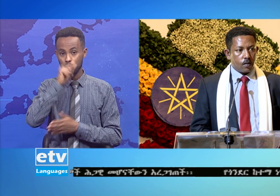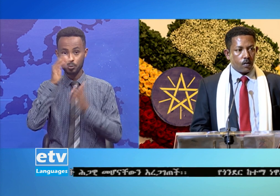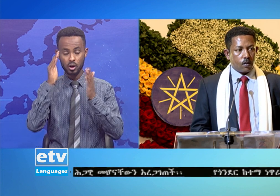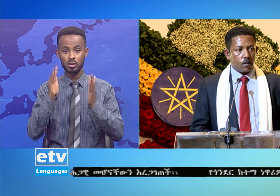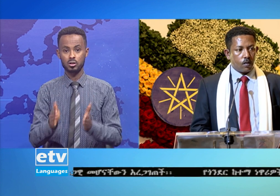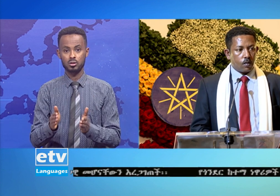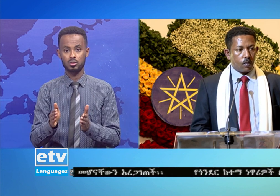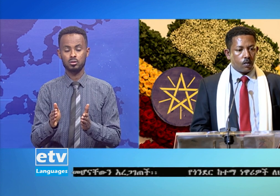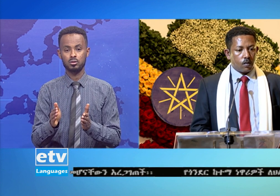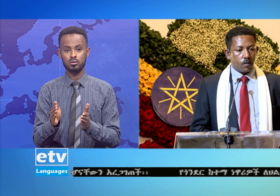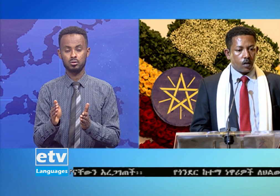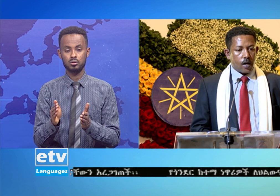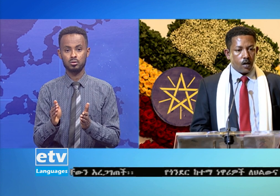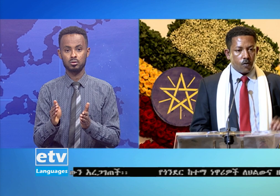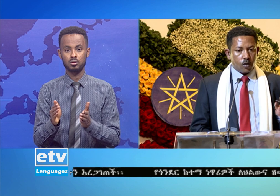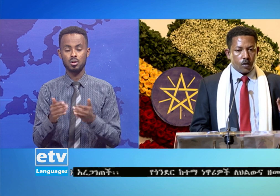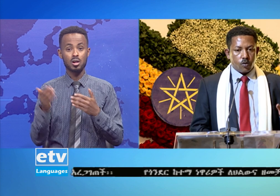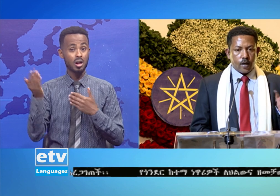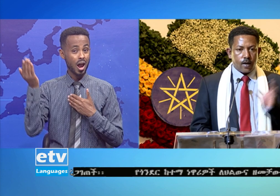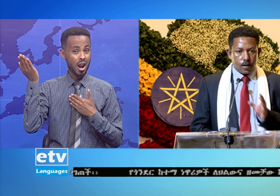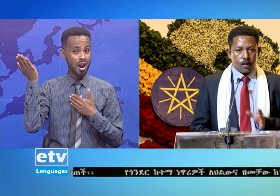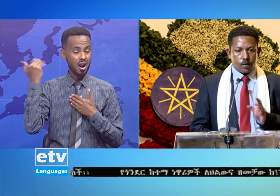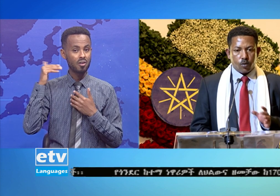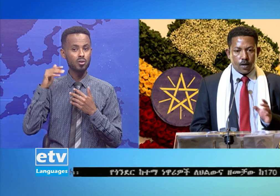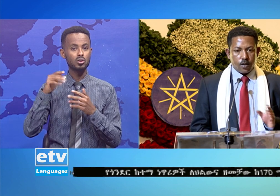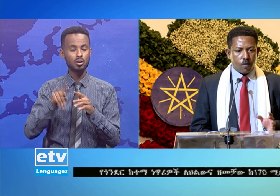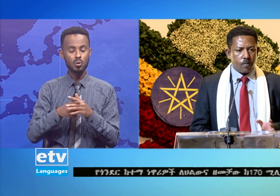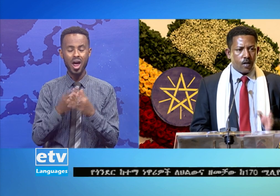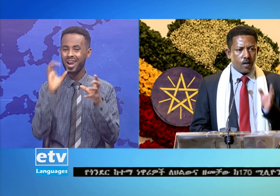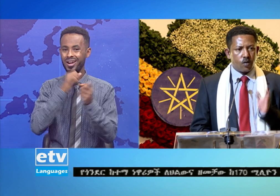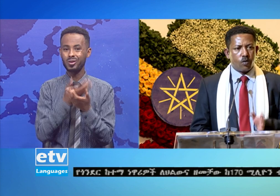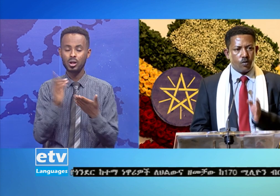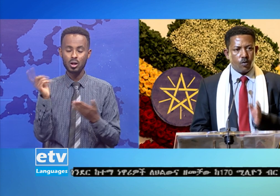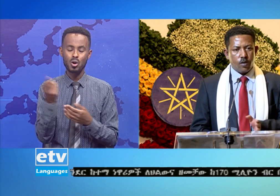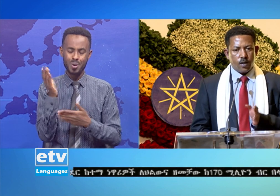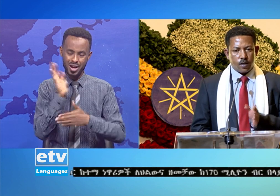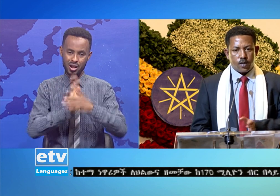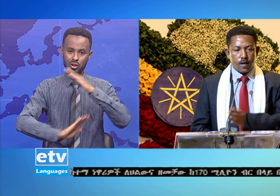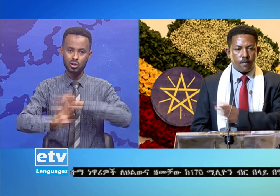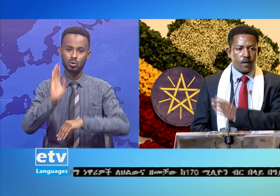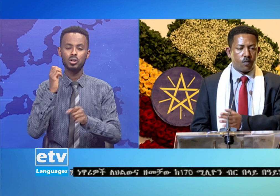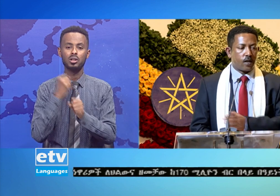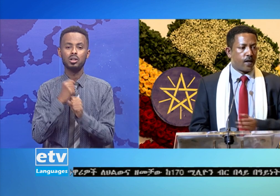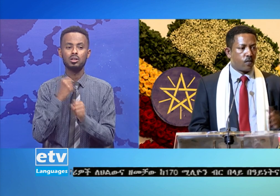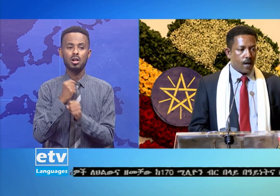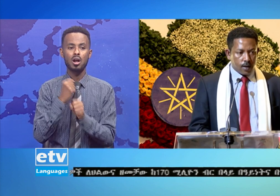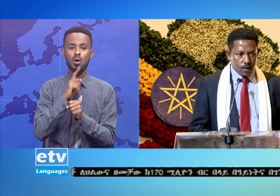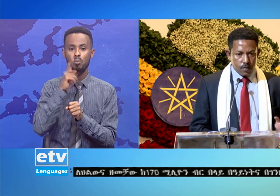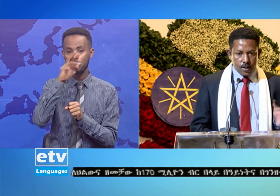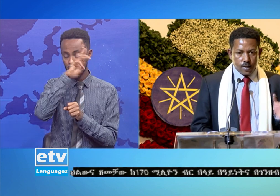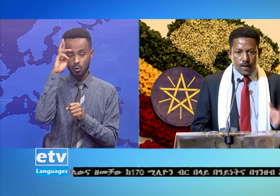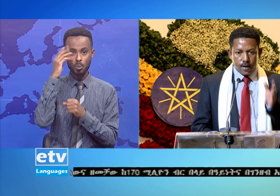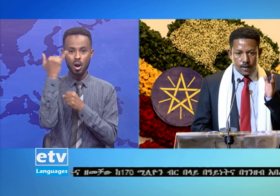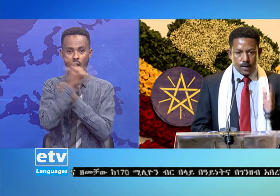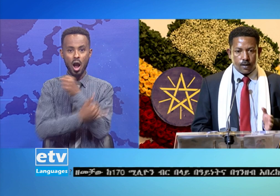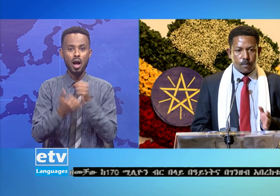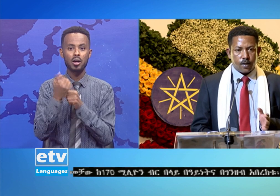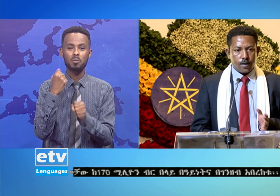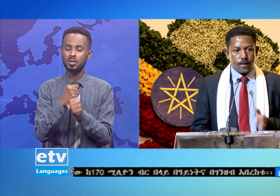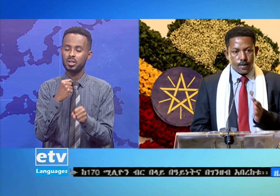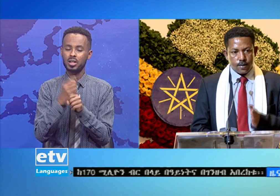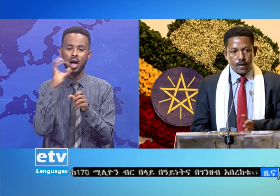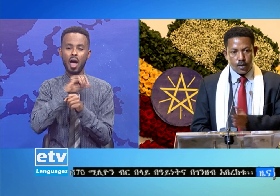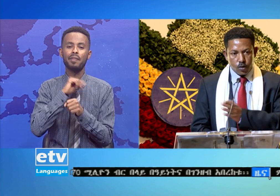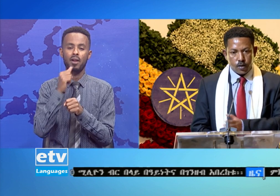ኢትዮጵያዊነት ካለፈው ተነስቶ ያለቀለት ጉዳይ ሳይሆን በየትውልዱ እየተሰራ መሄድ ነው። ምክንያቱም አገርም ተሰልታ